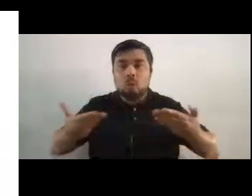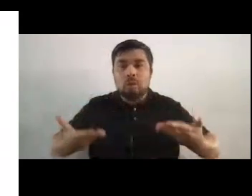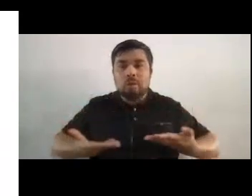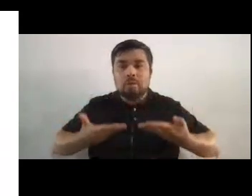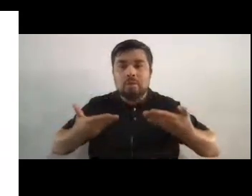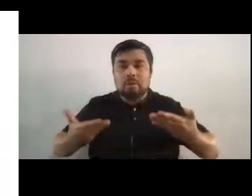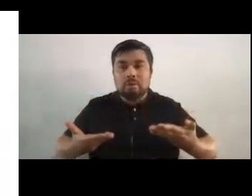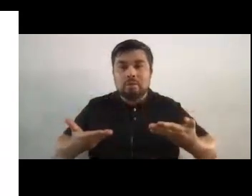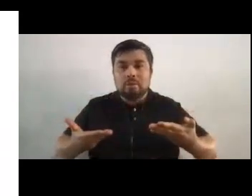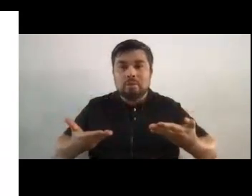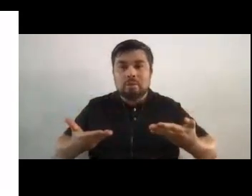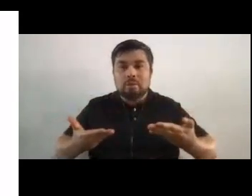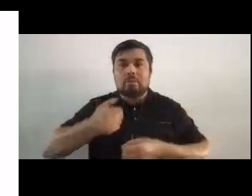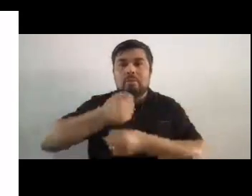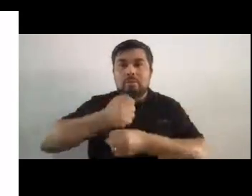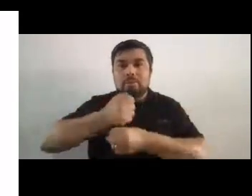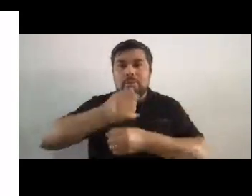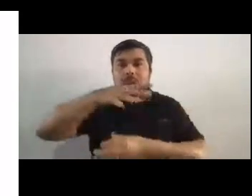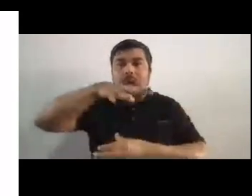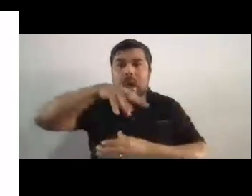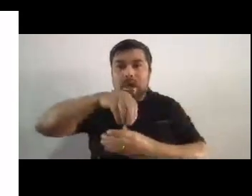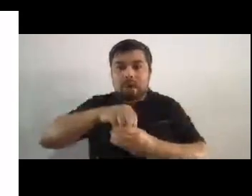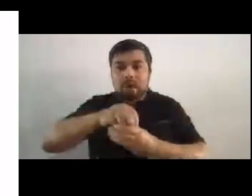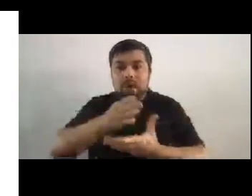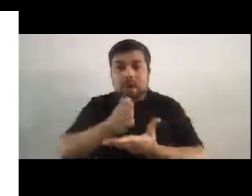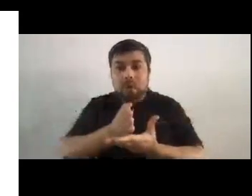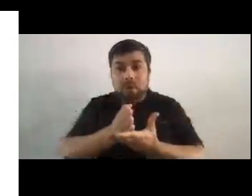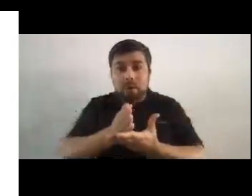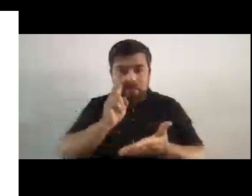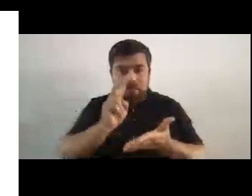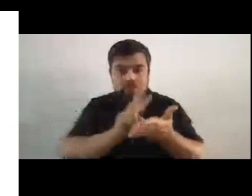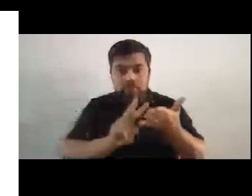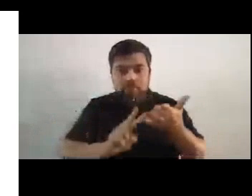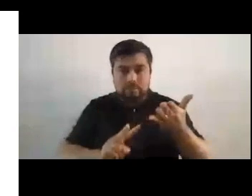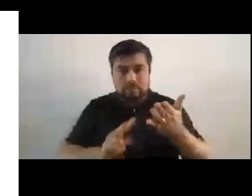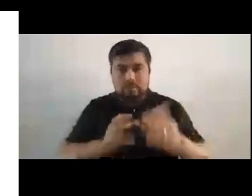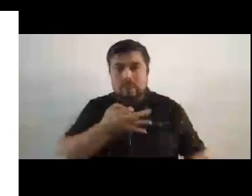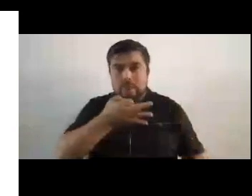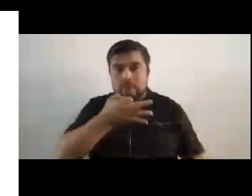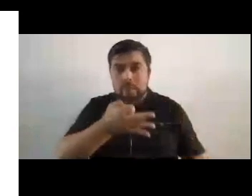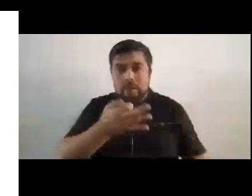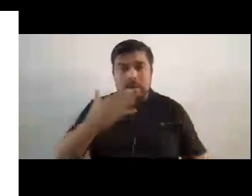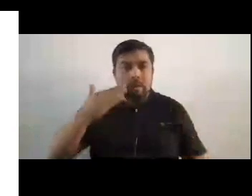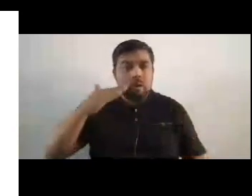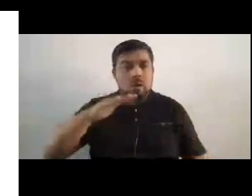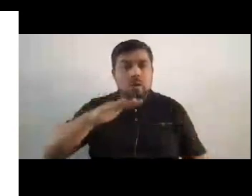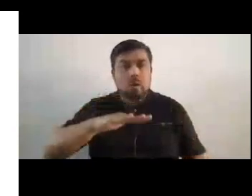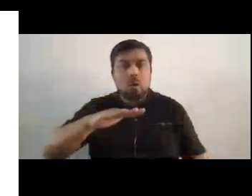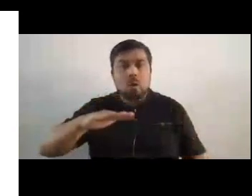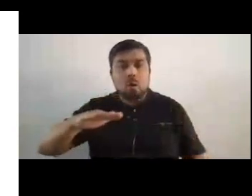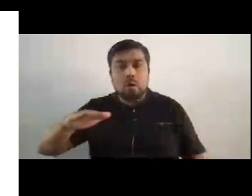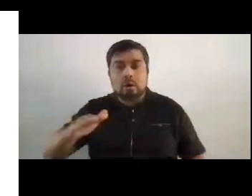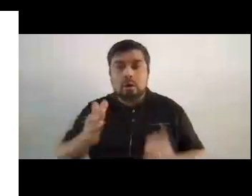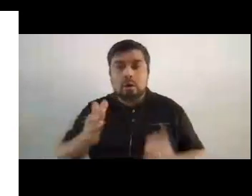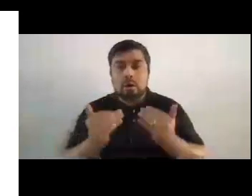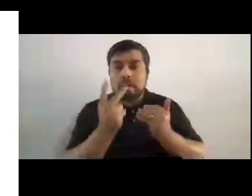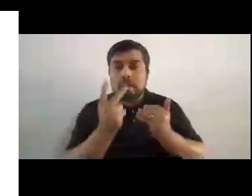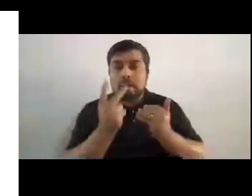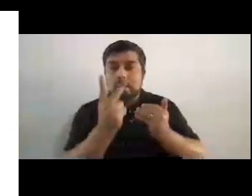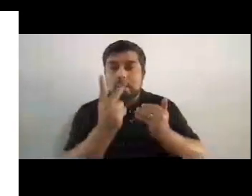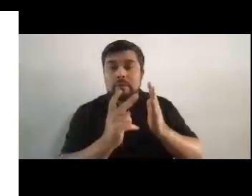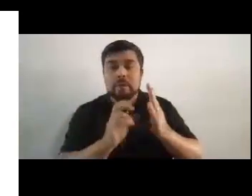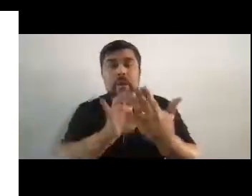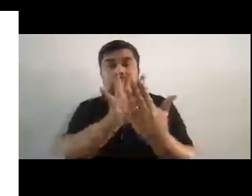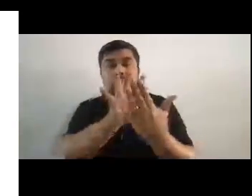dentro de las escuelas. Dice, los niños necesitan ver a un modelo de identidad